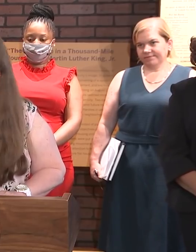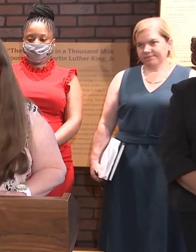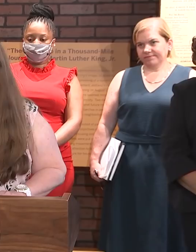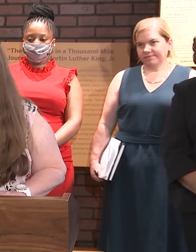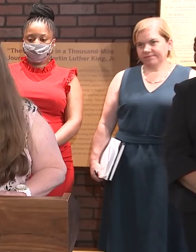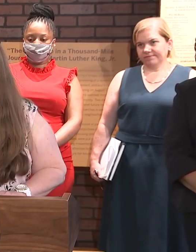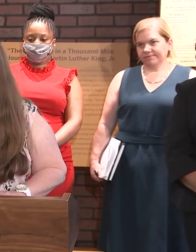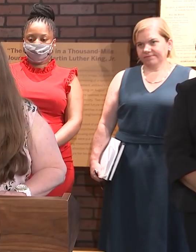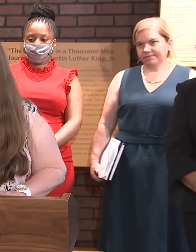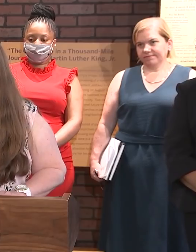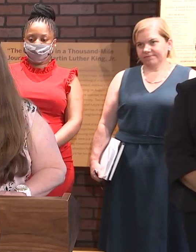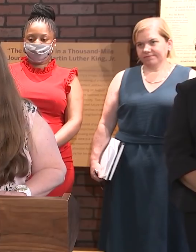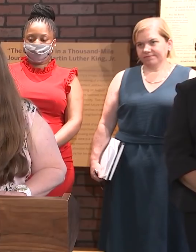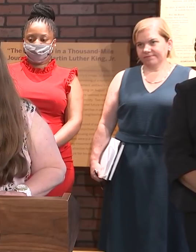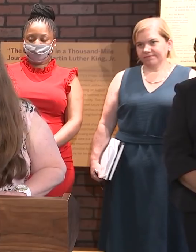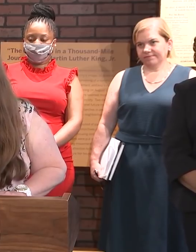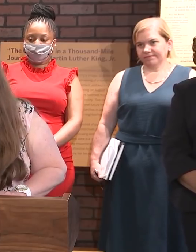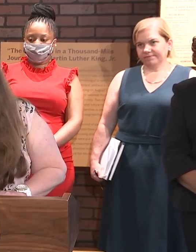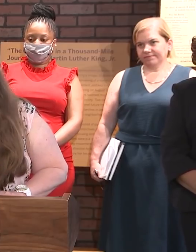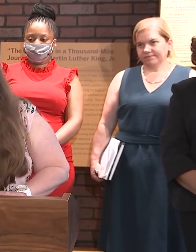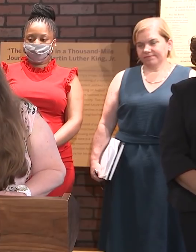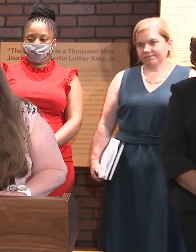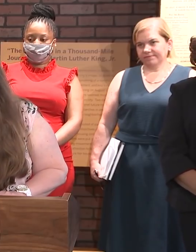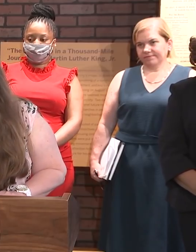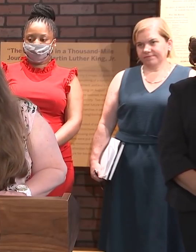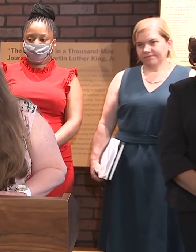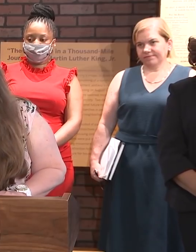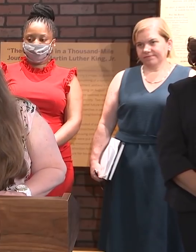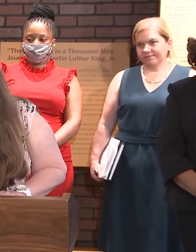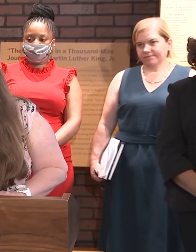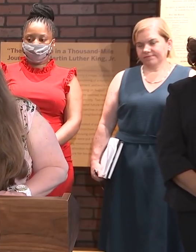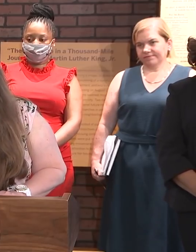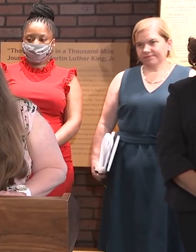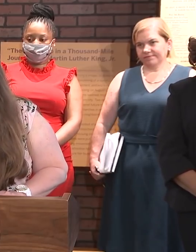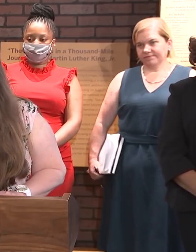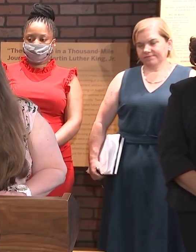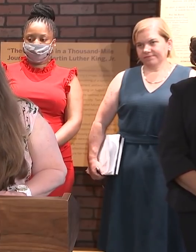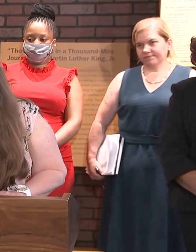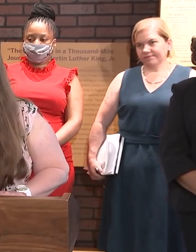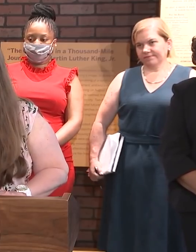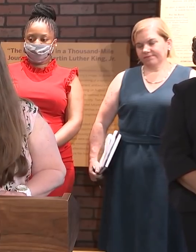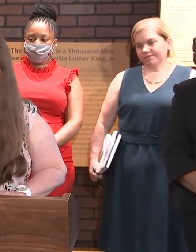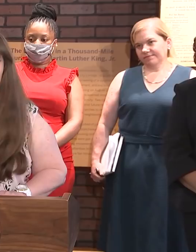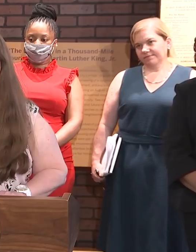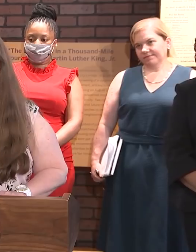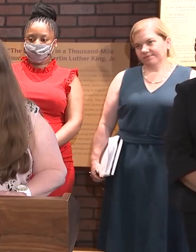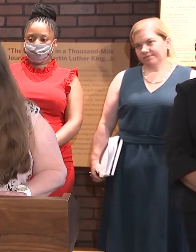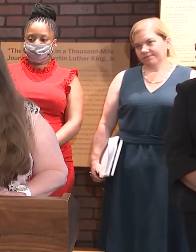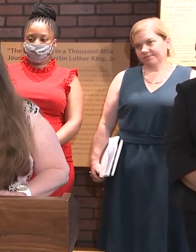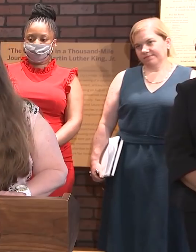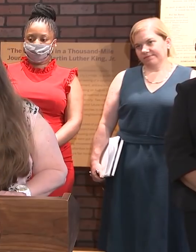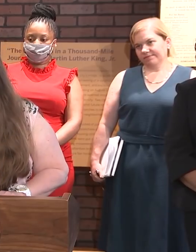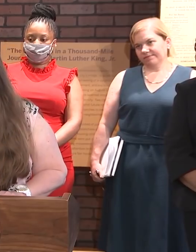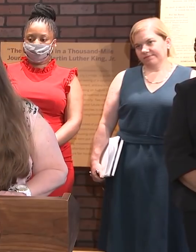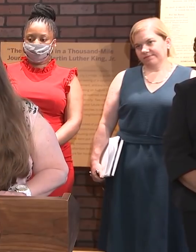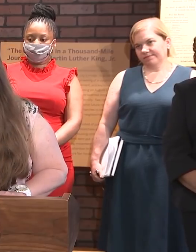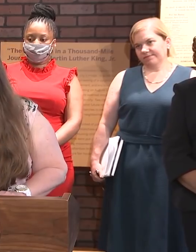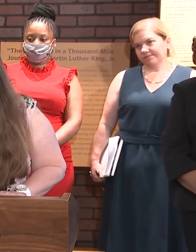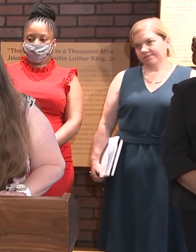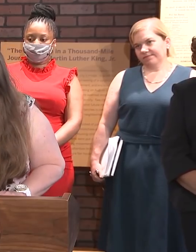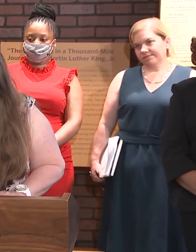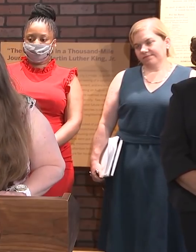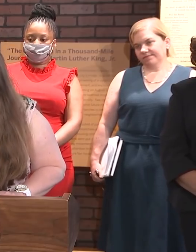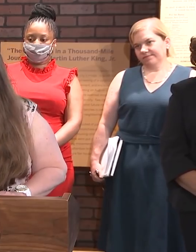Chicago tengan un acceso igual a escuelas, parques de calidad, empleos